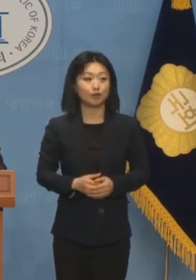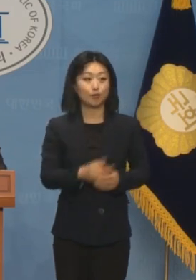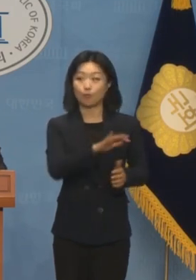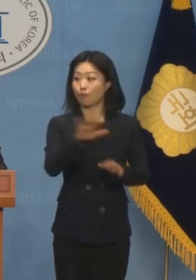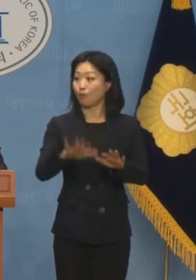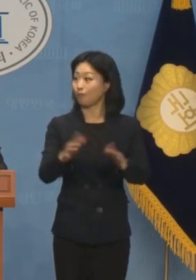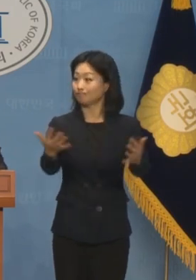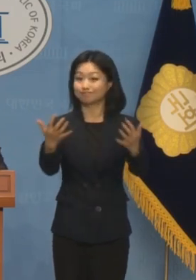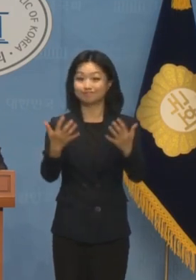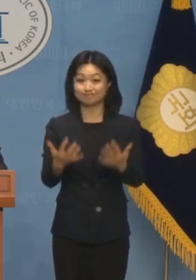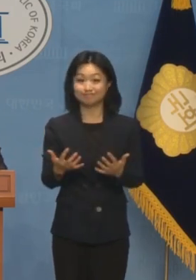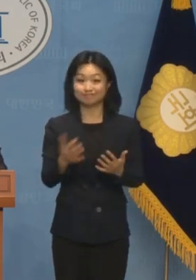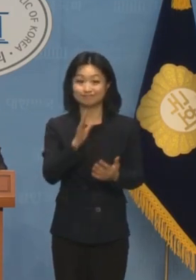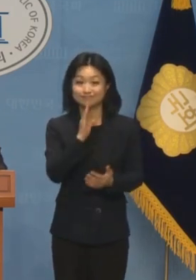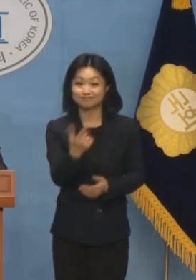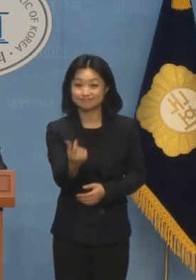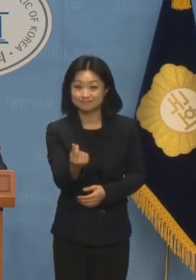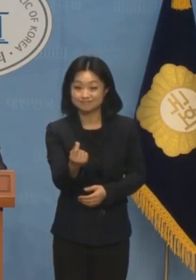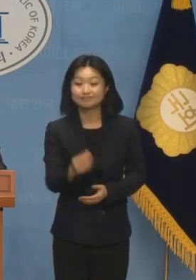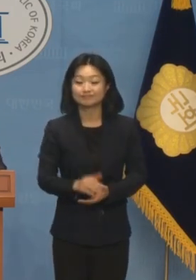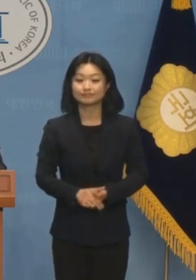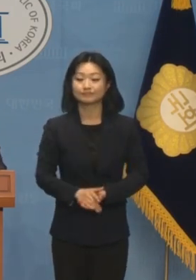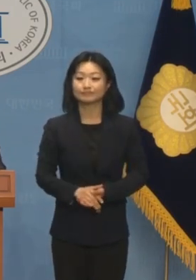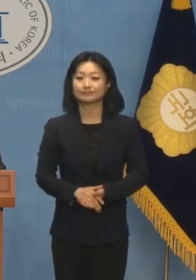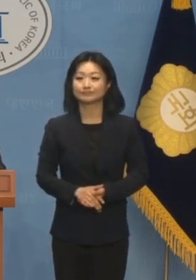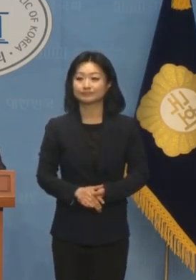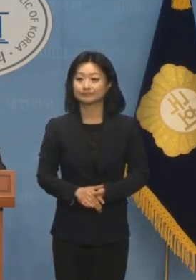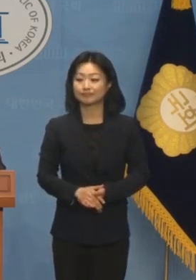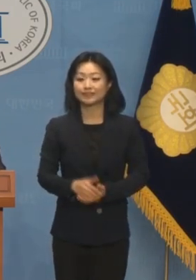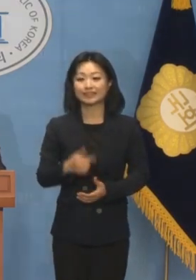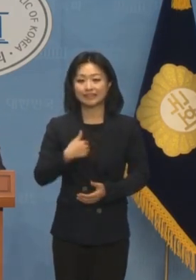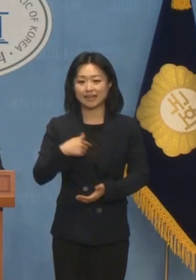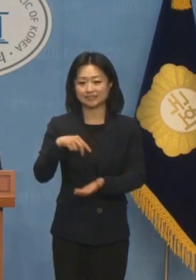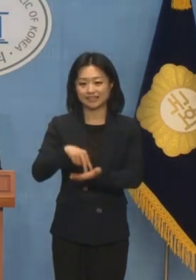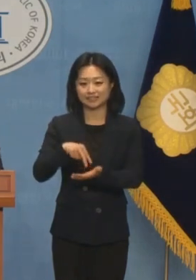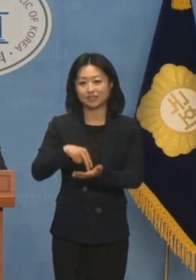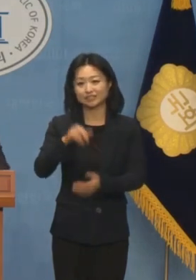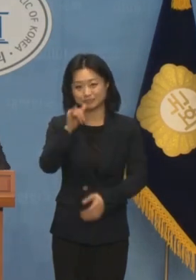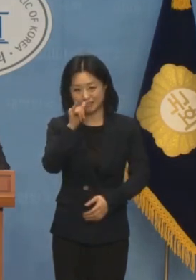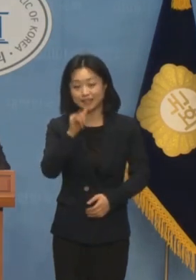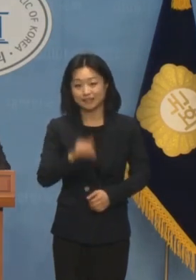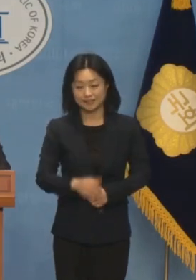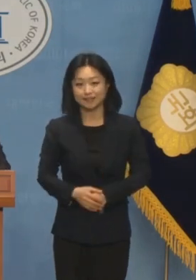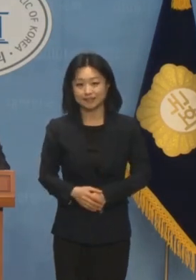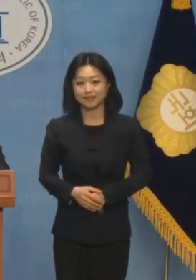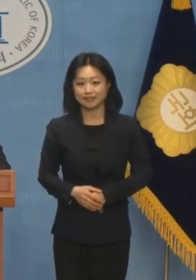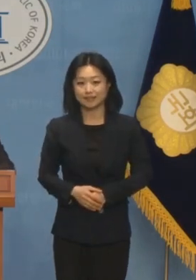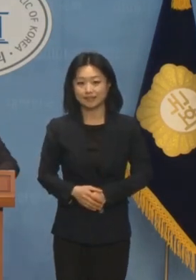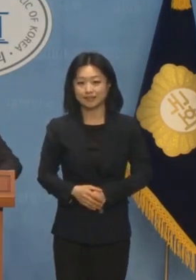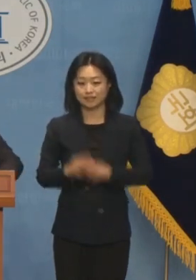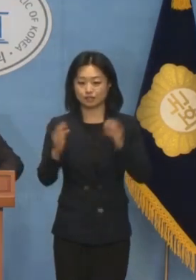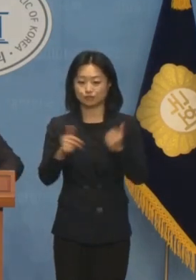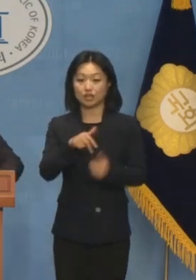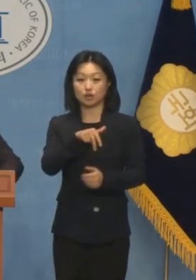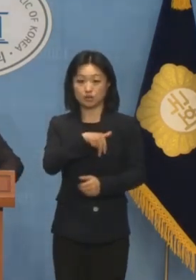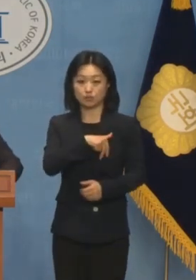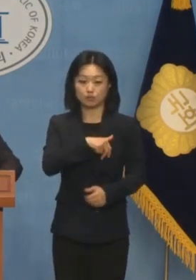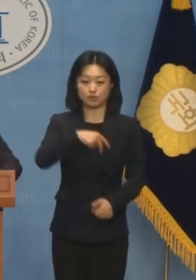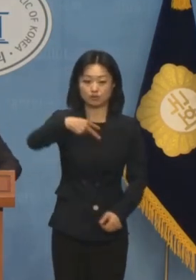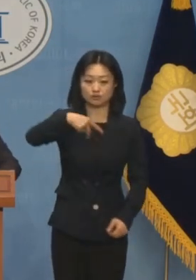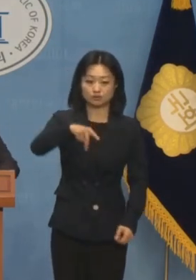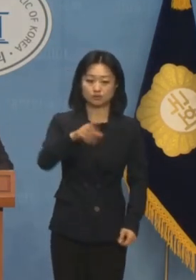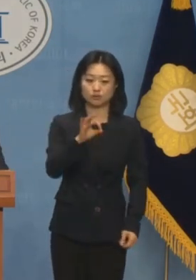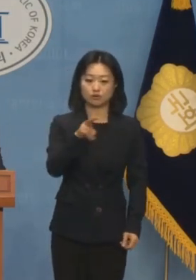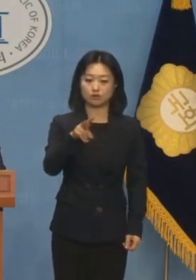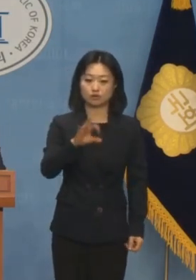분들이 그렇게 알고 오셨을 텐데 제가 좀 사정이 생겼습니다. 국회의원 서영교